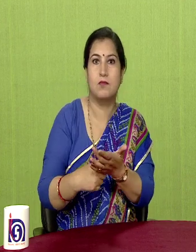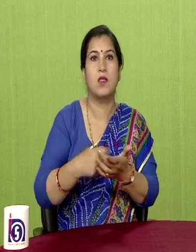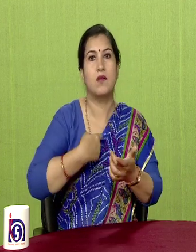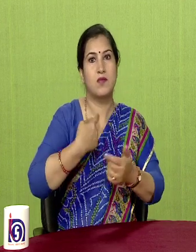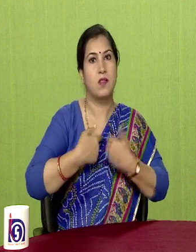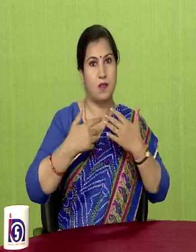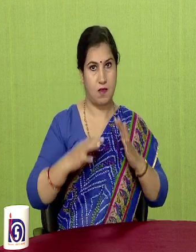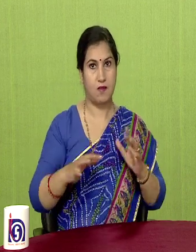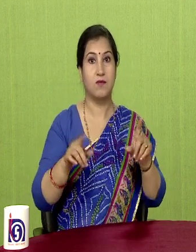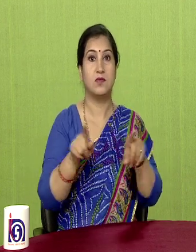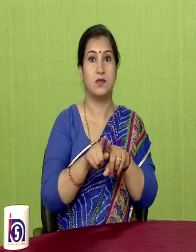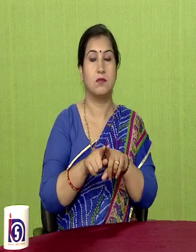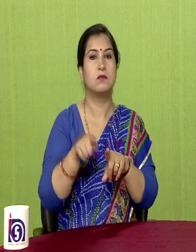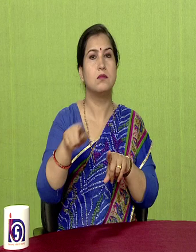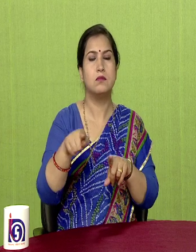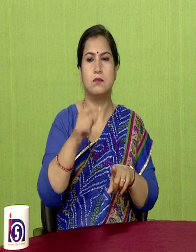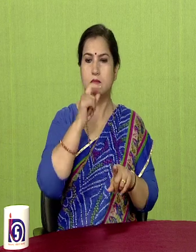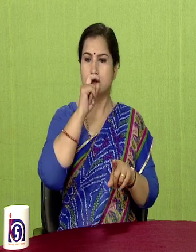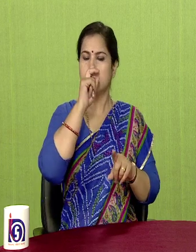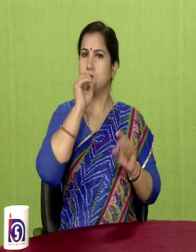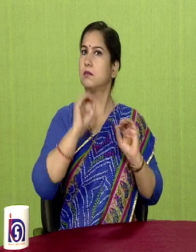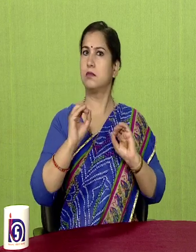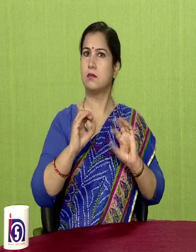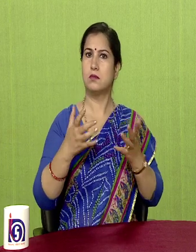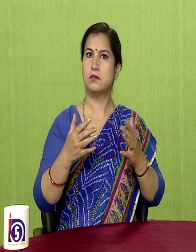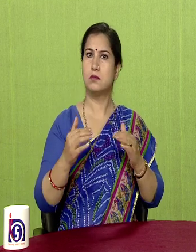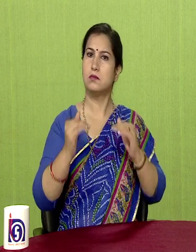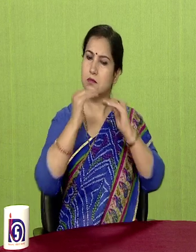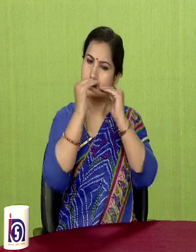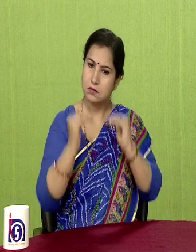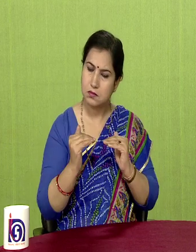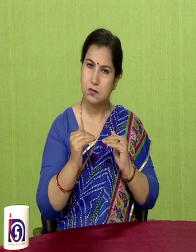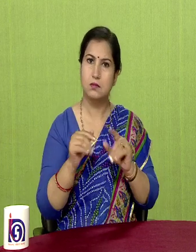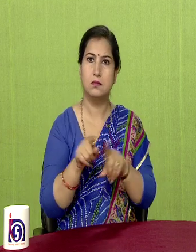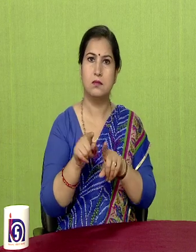स्वामी के स्वभाव में स्वामित्व वाला बड़प्पन या अहंकार नहीं है।